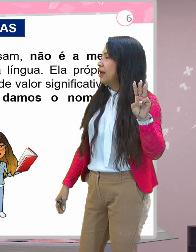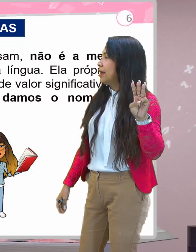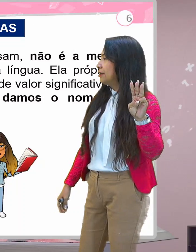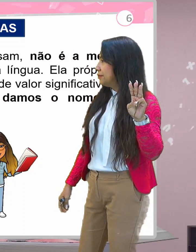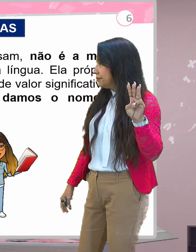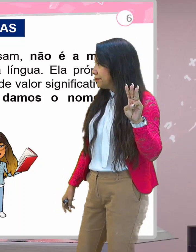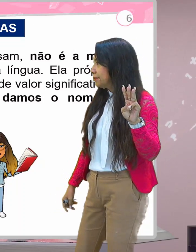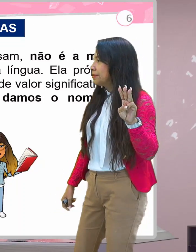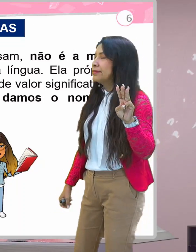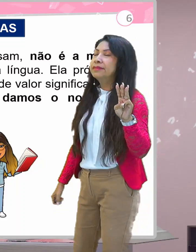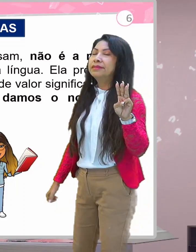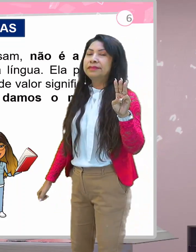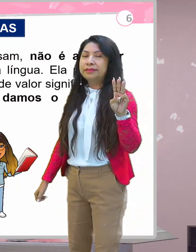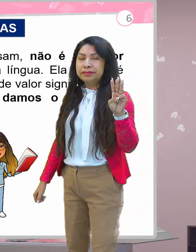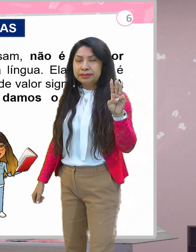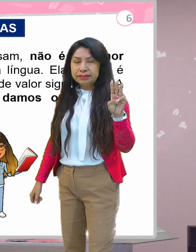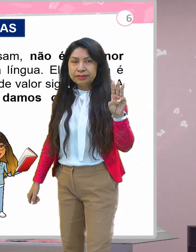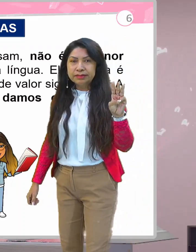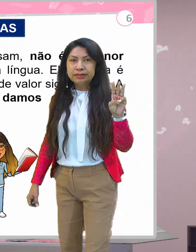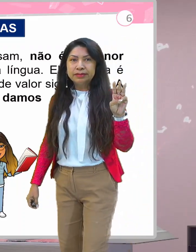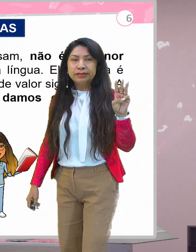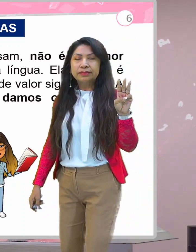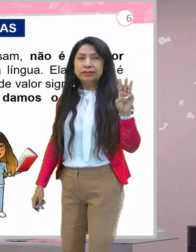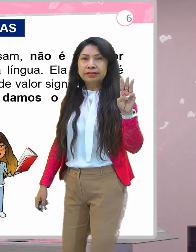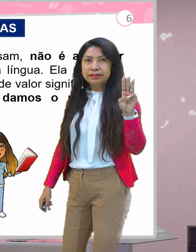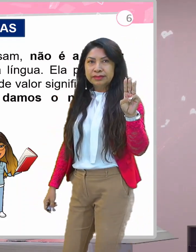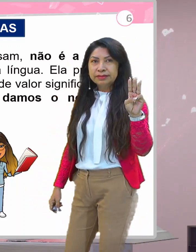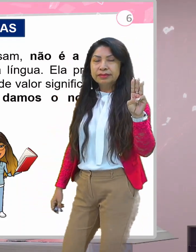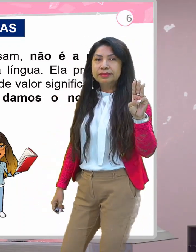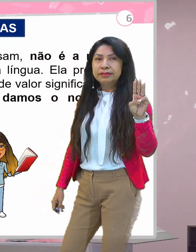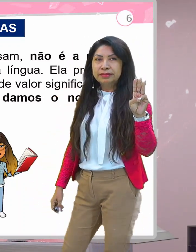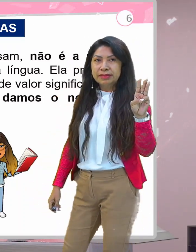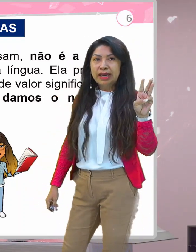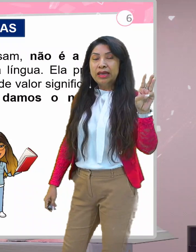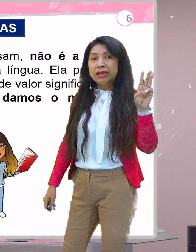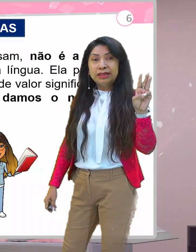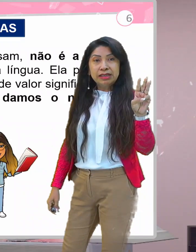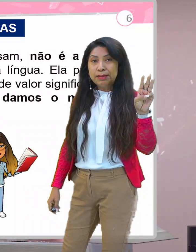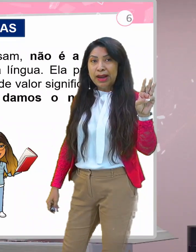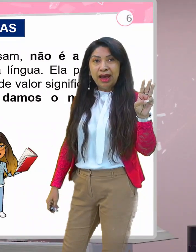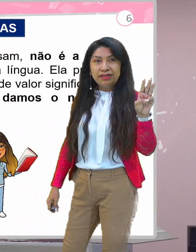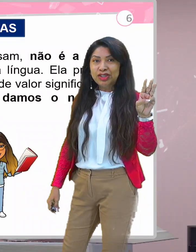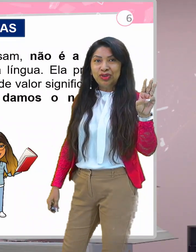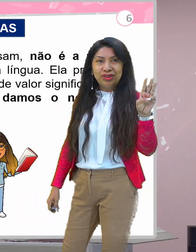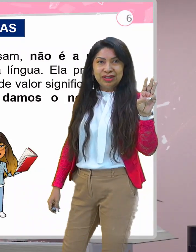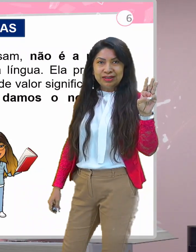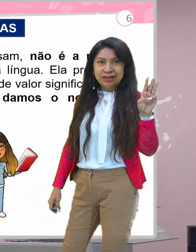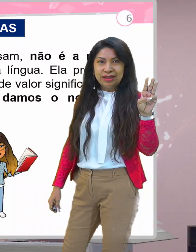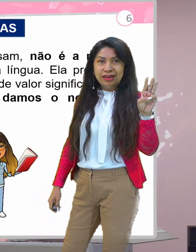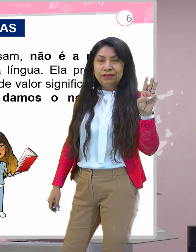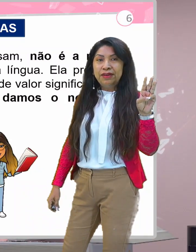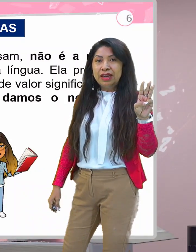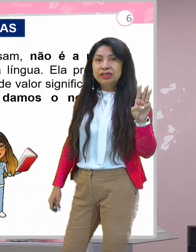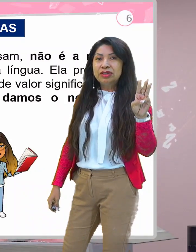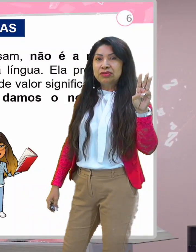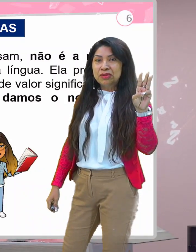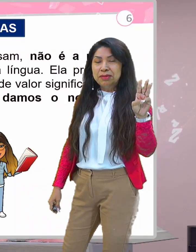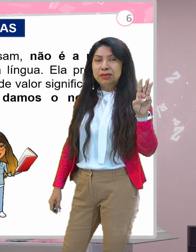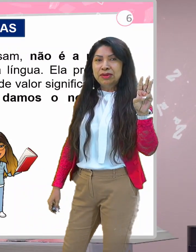radical a outra desinência de número a outra desinência de gênero e assim as palavras todas